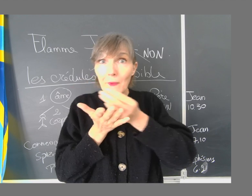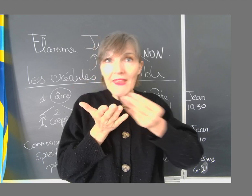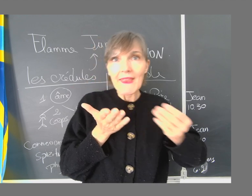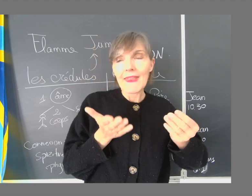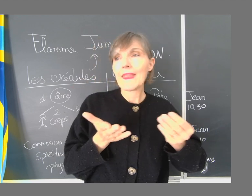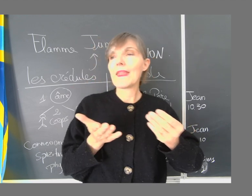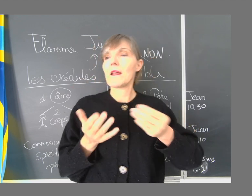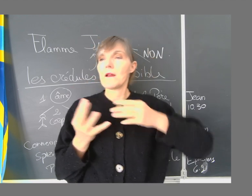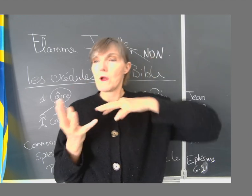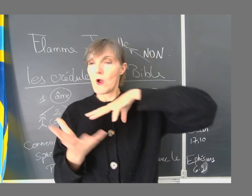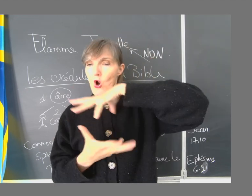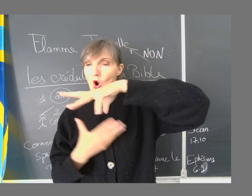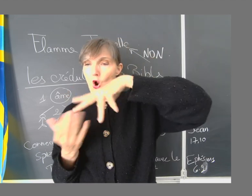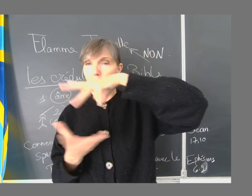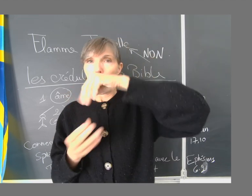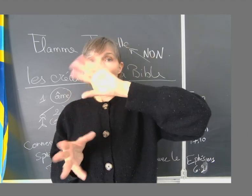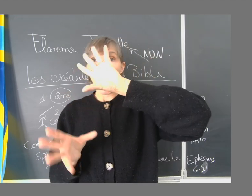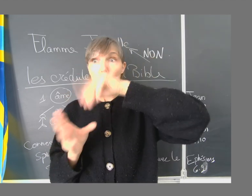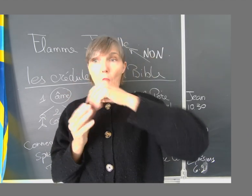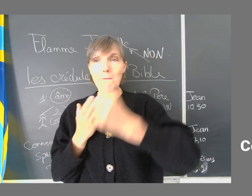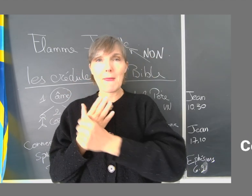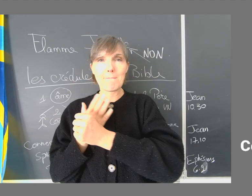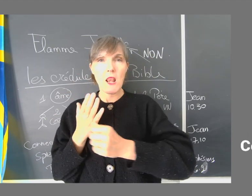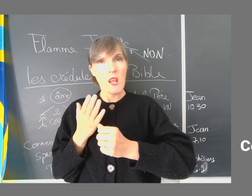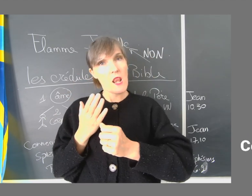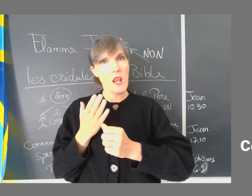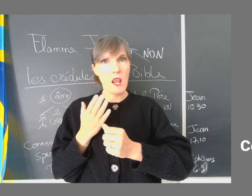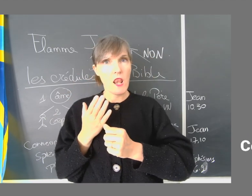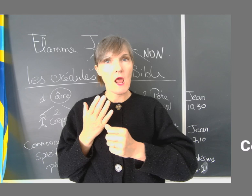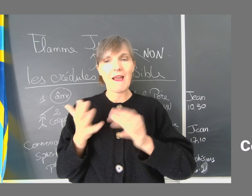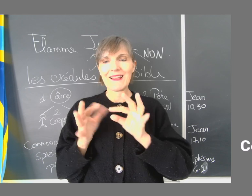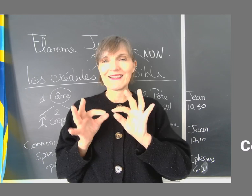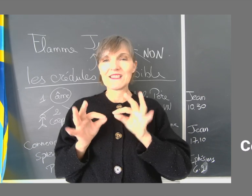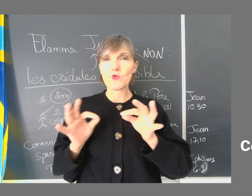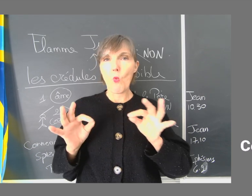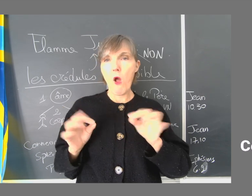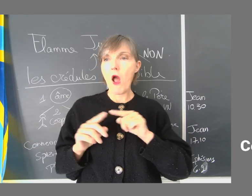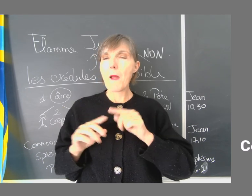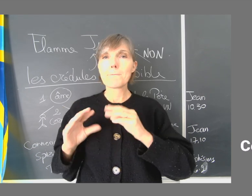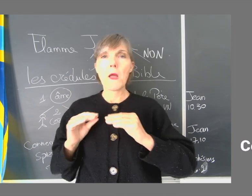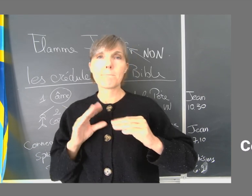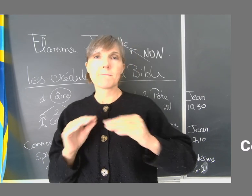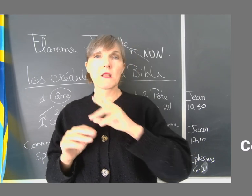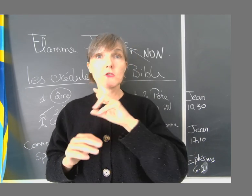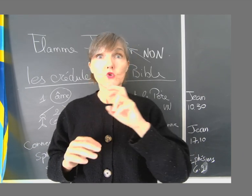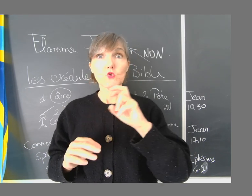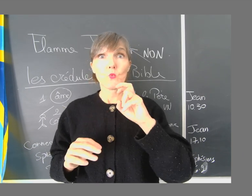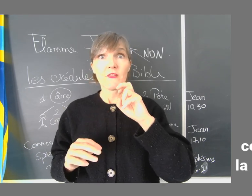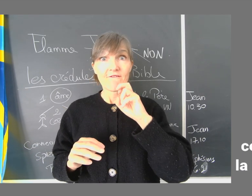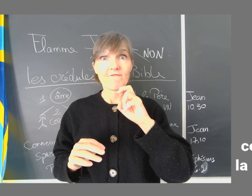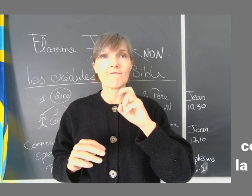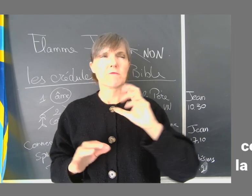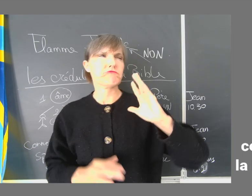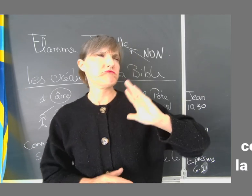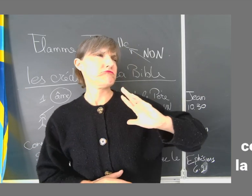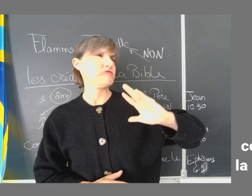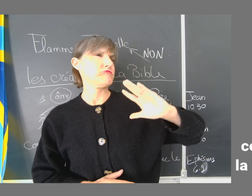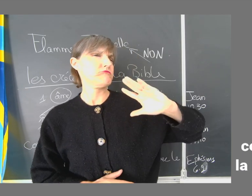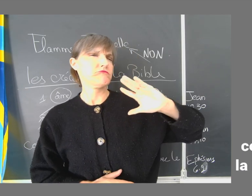c'est ces flammes là sont la copie de ce que l'on voit dans la bible